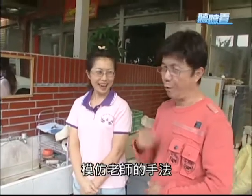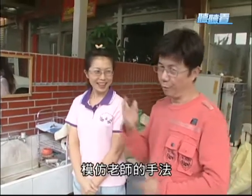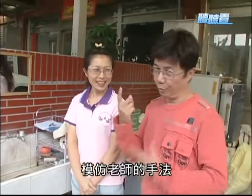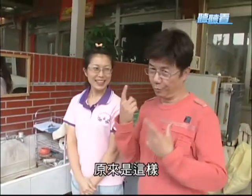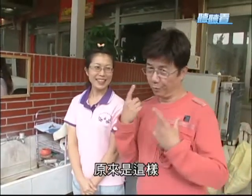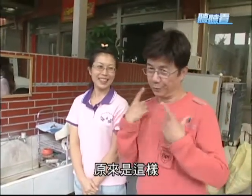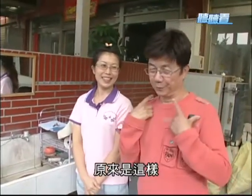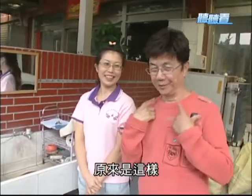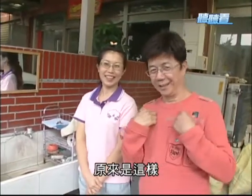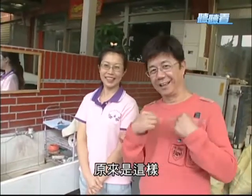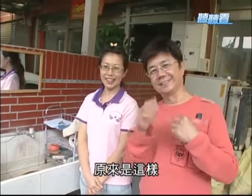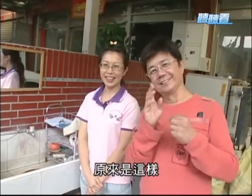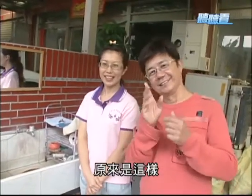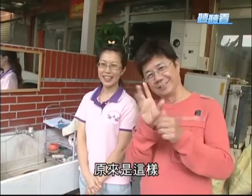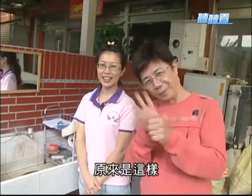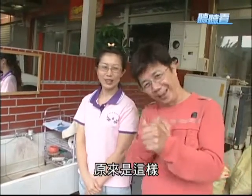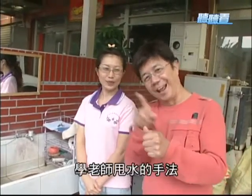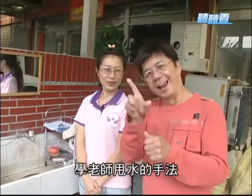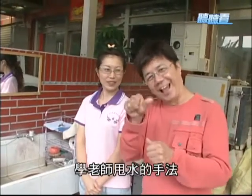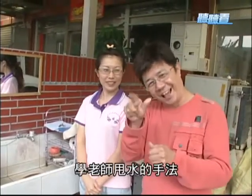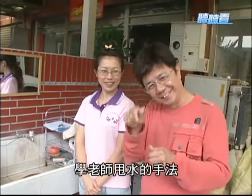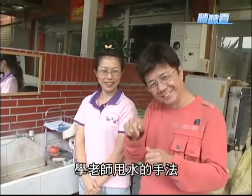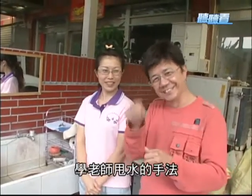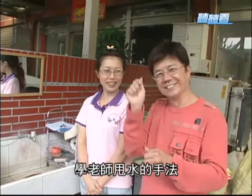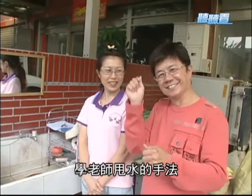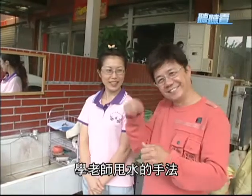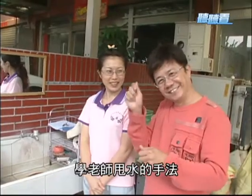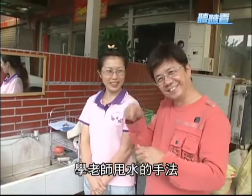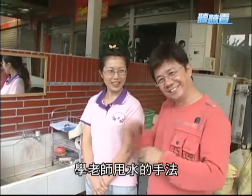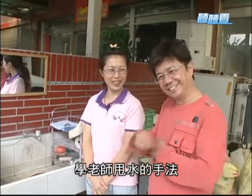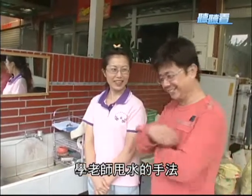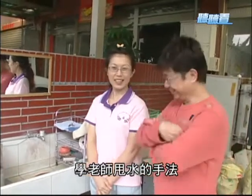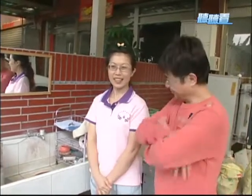嗯。 哦，原来是这样，学老师甩水的手法。